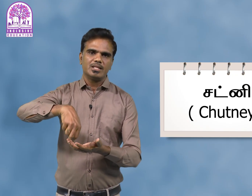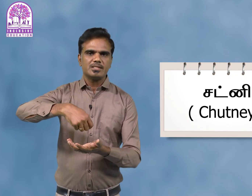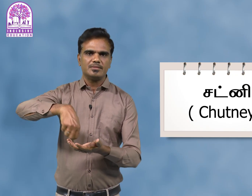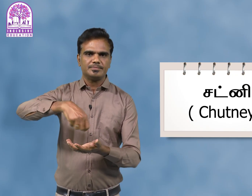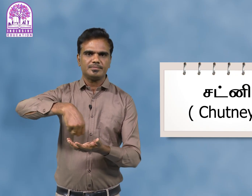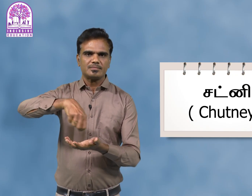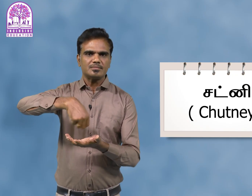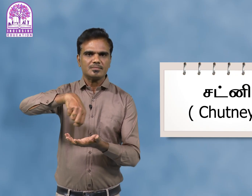தான் சைன்.